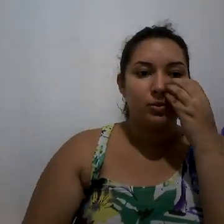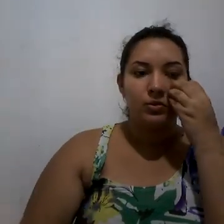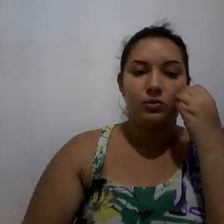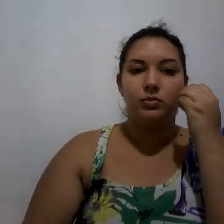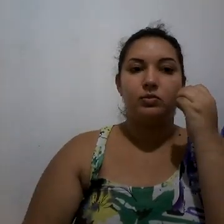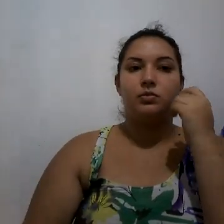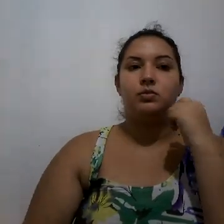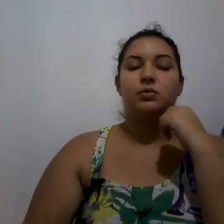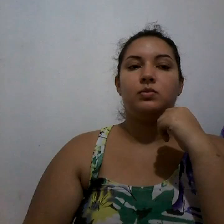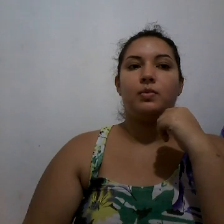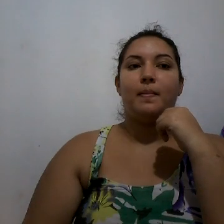várias escalas também.